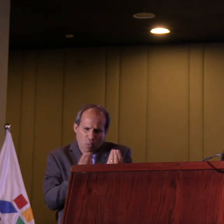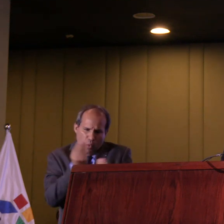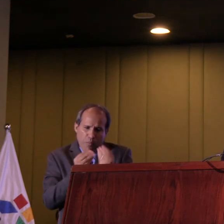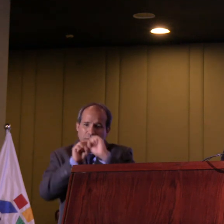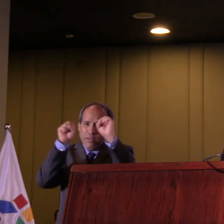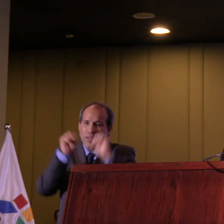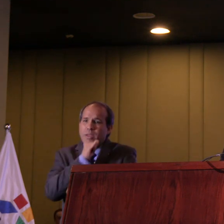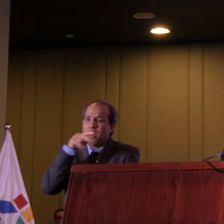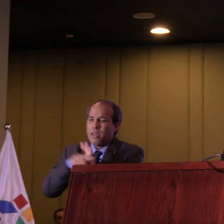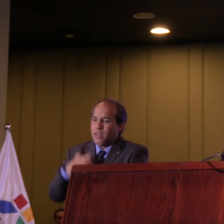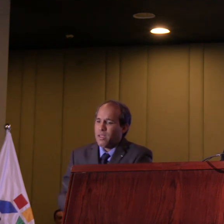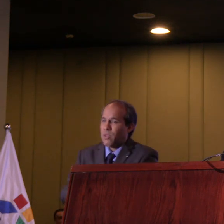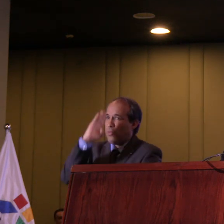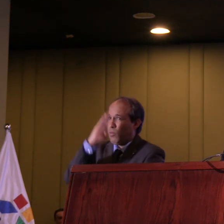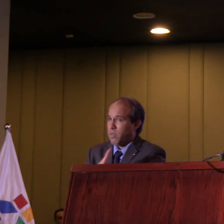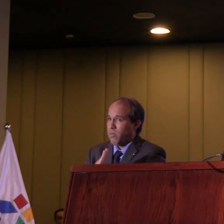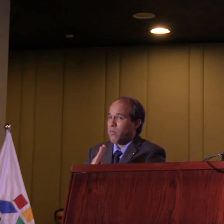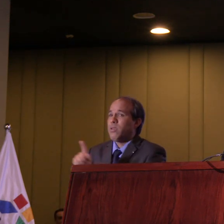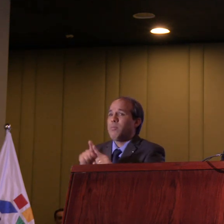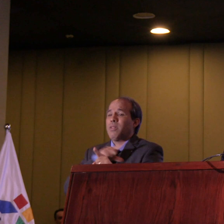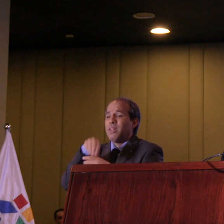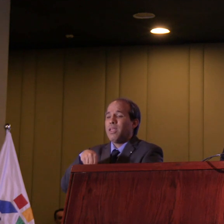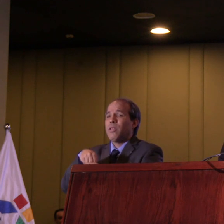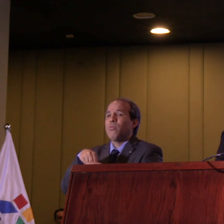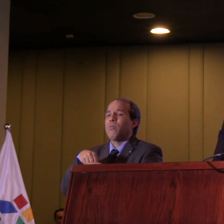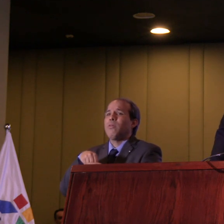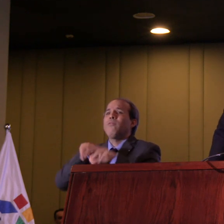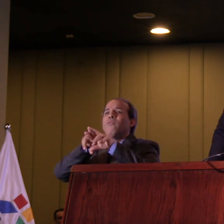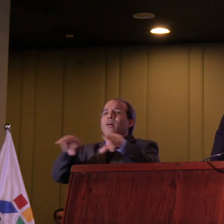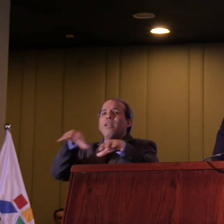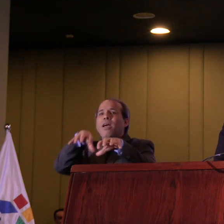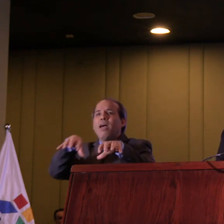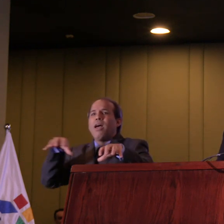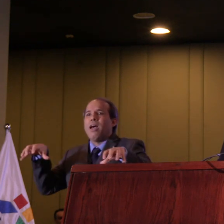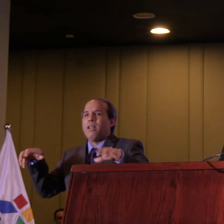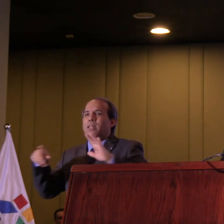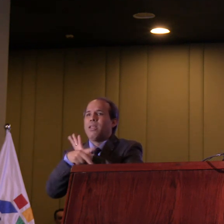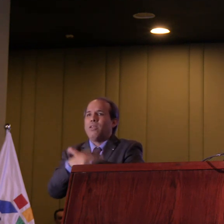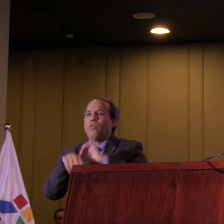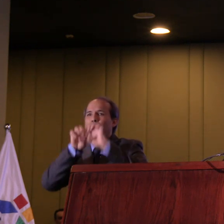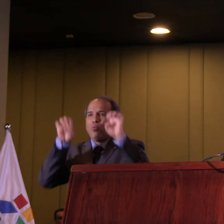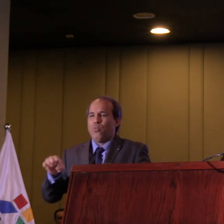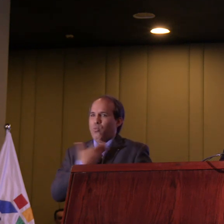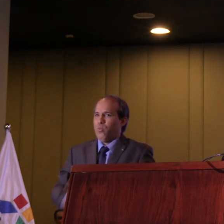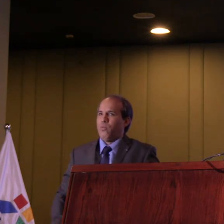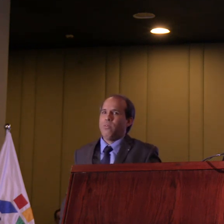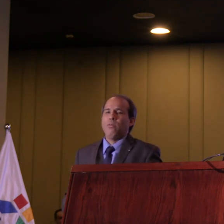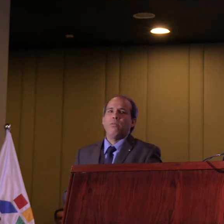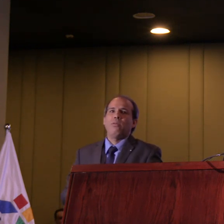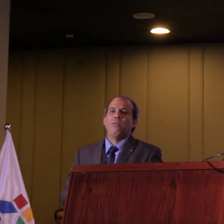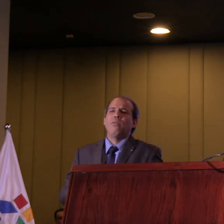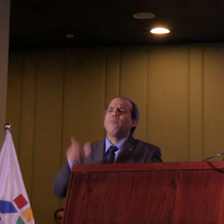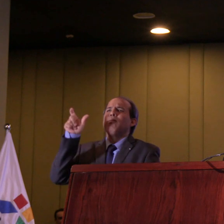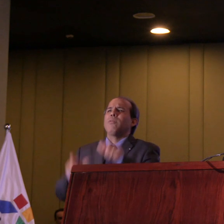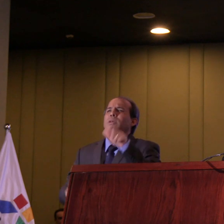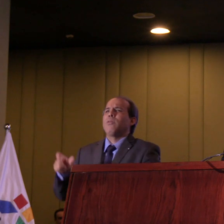elétrico nacional e envolveu praticamente todas as áreas do aparato estatal. Personalidades públicas de todo o